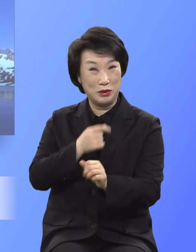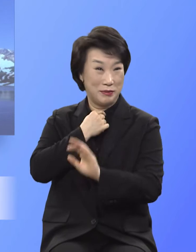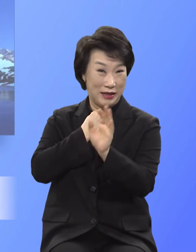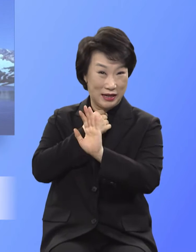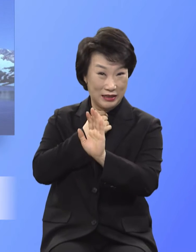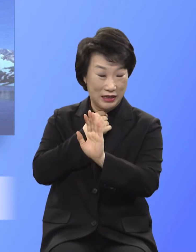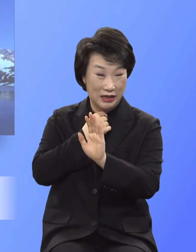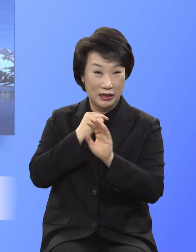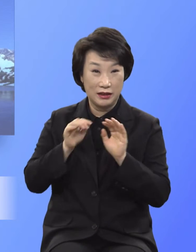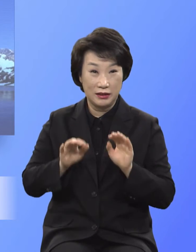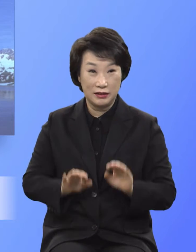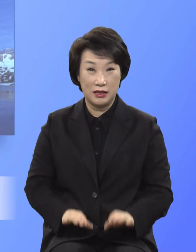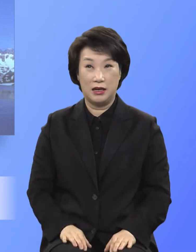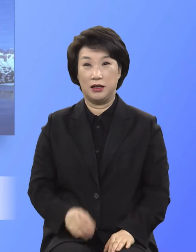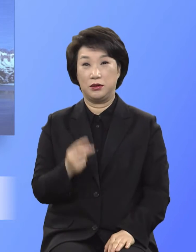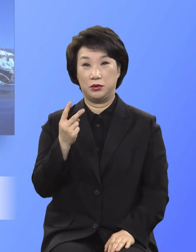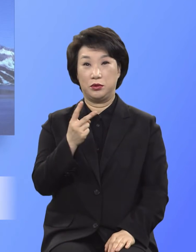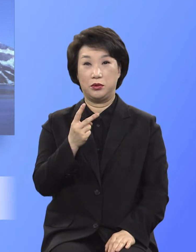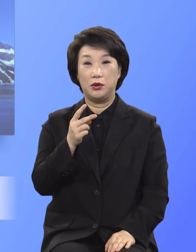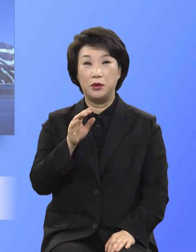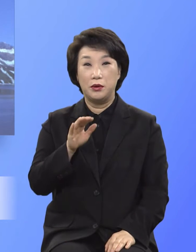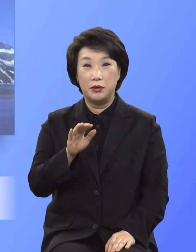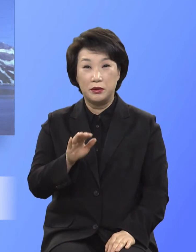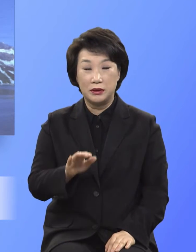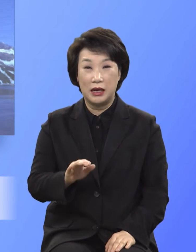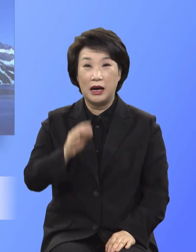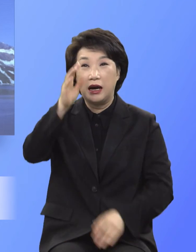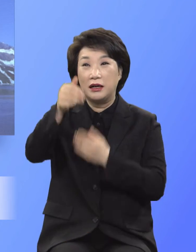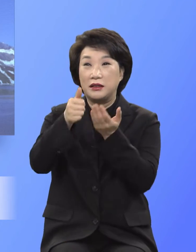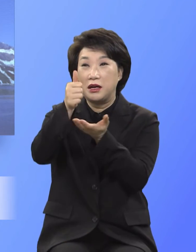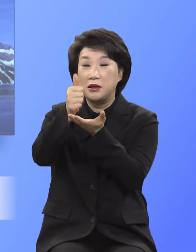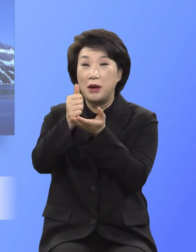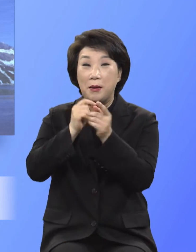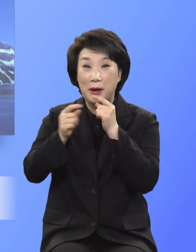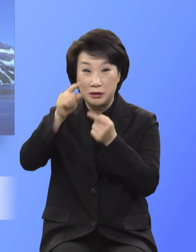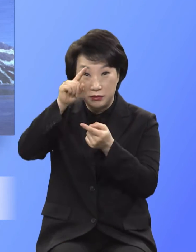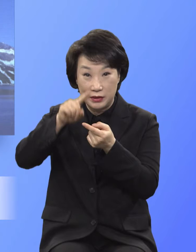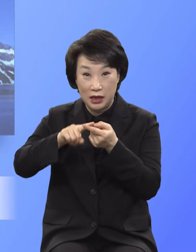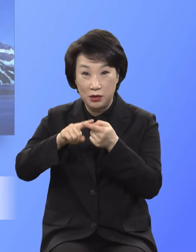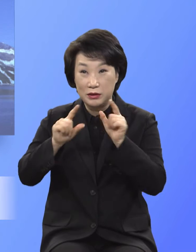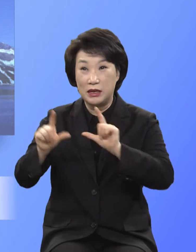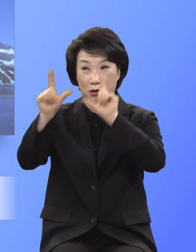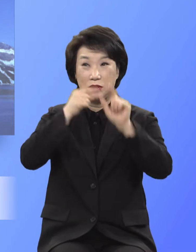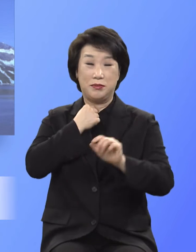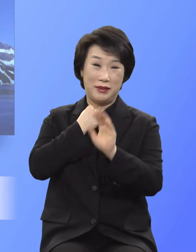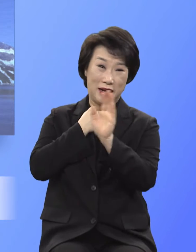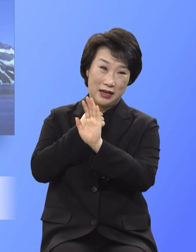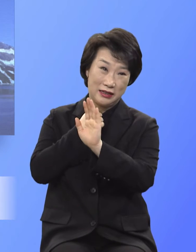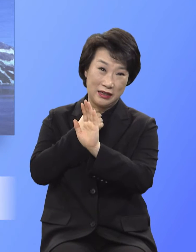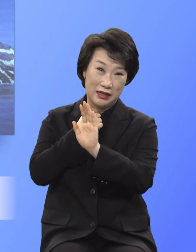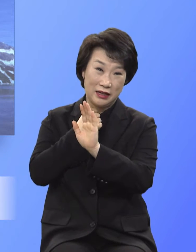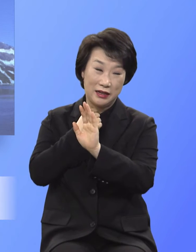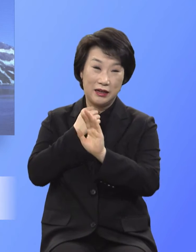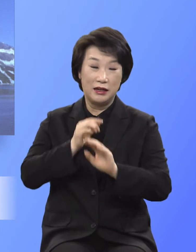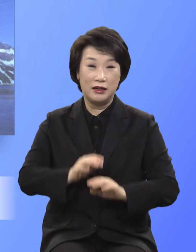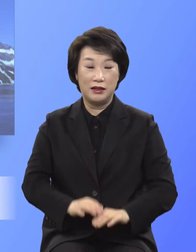않고 또 하나님 말씀대로 살고 싶지 않고